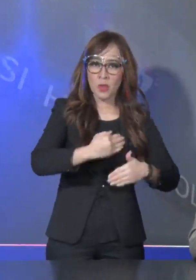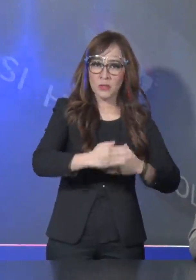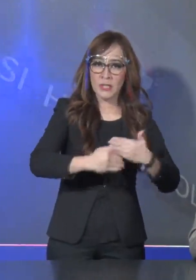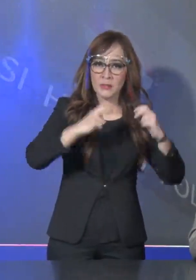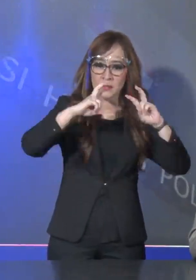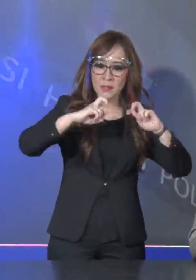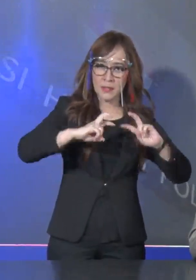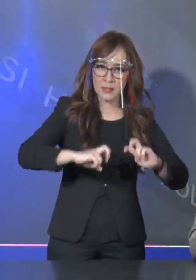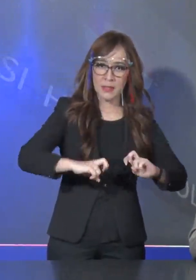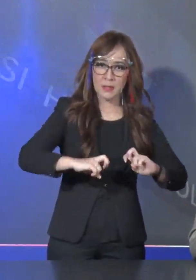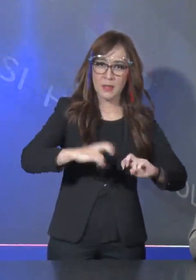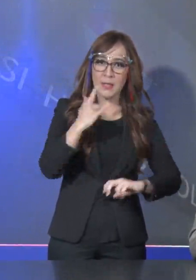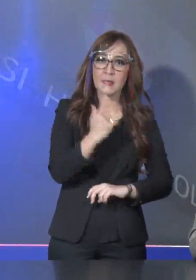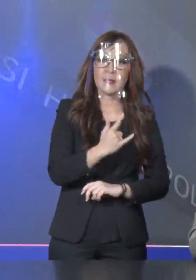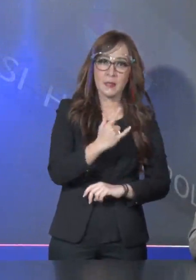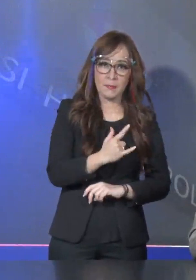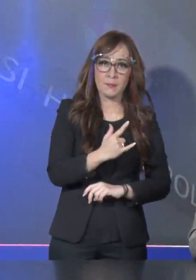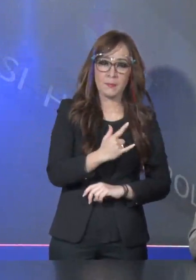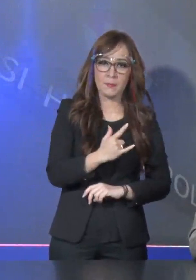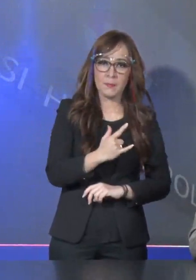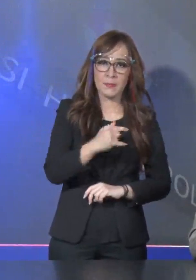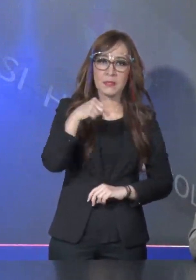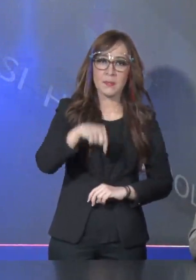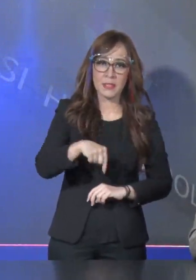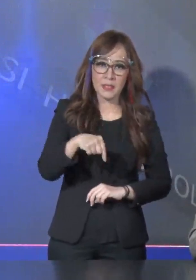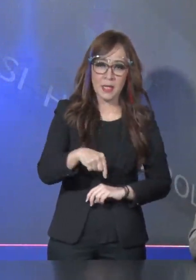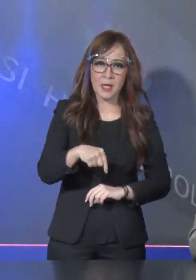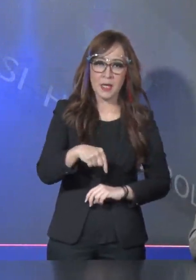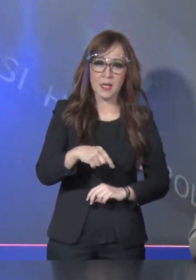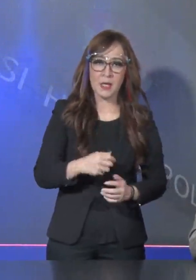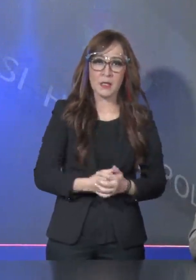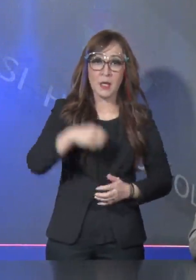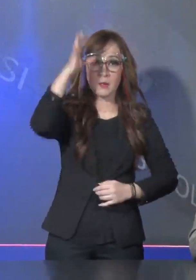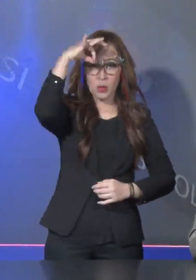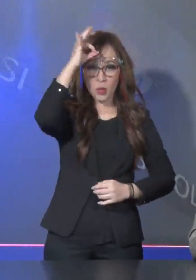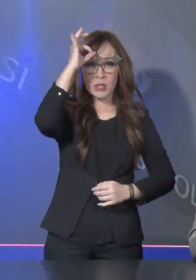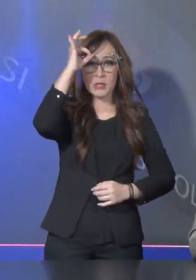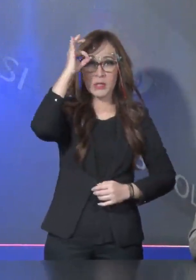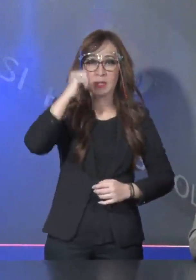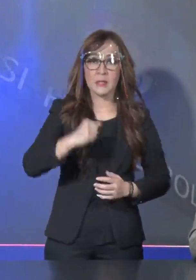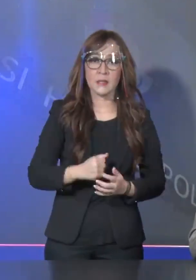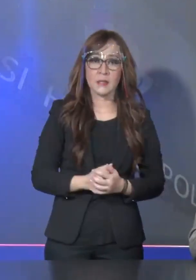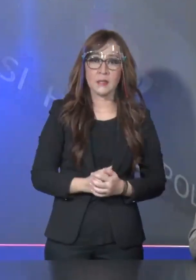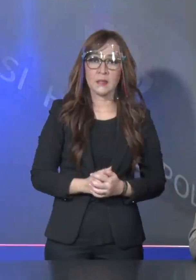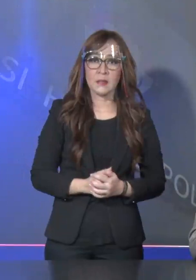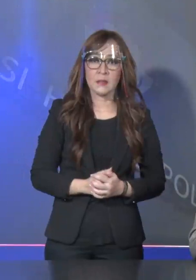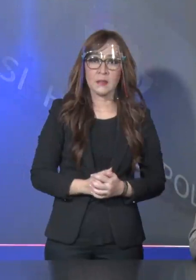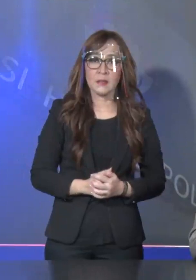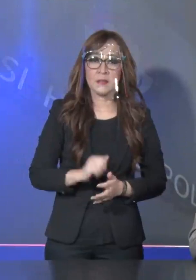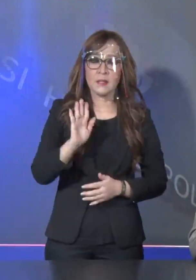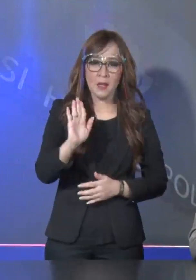penyidikan masih berjalan dan penyidik Bareskrim Polri akan